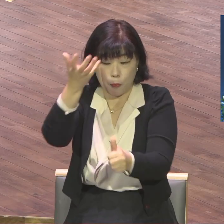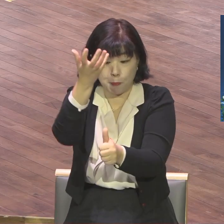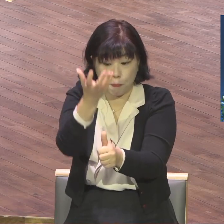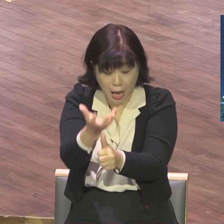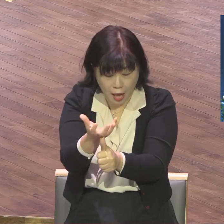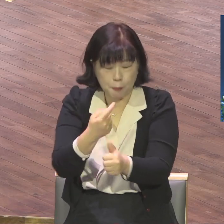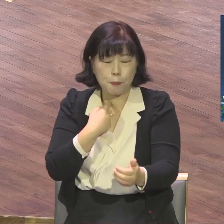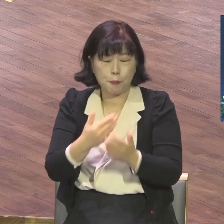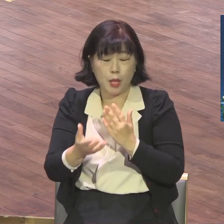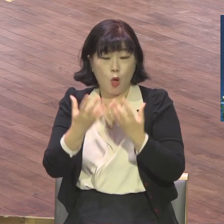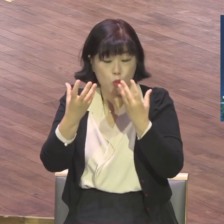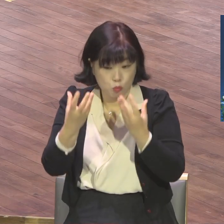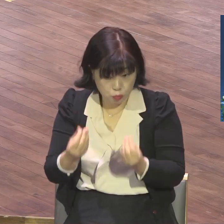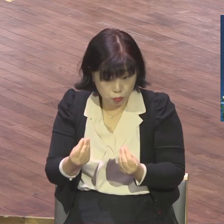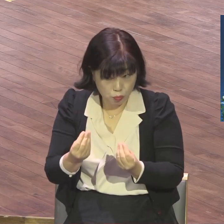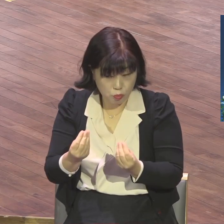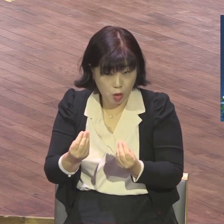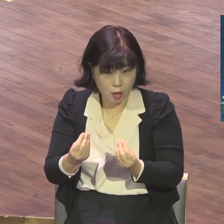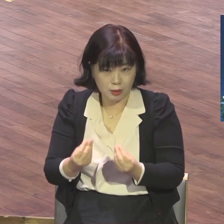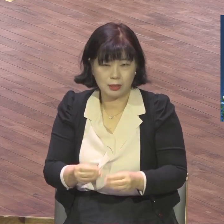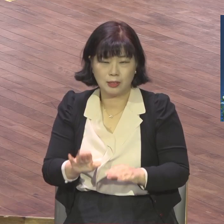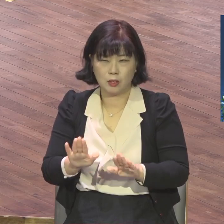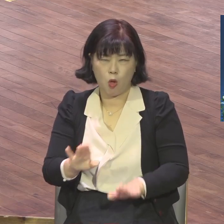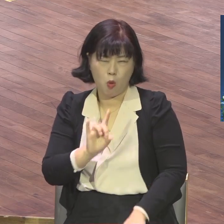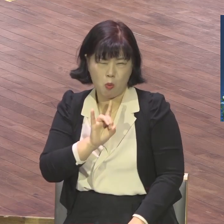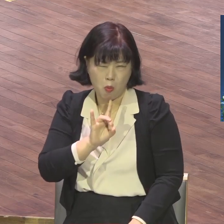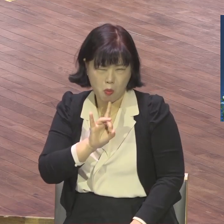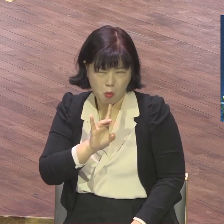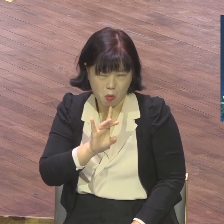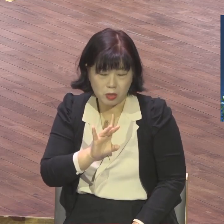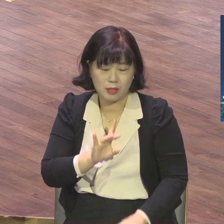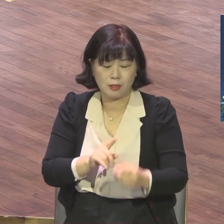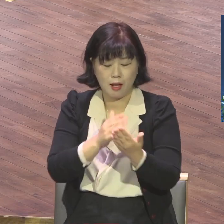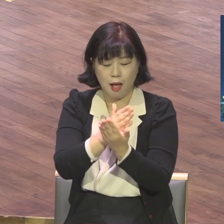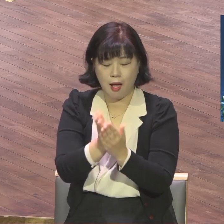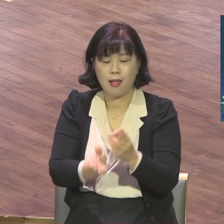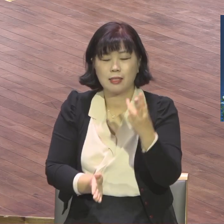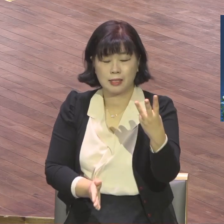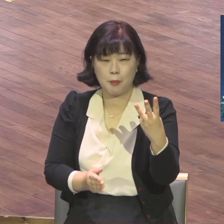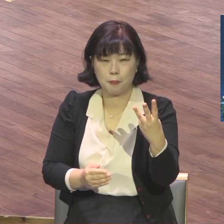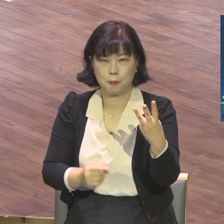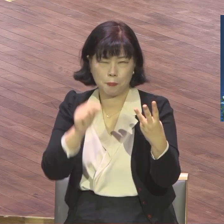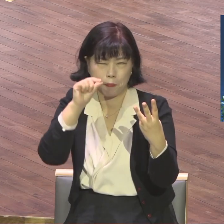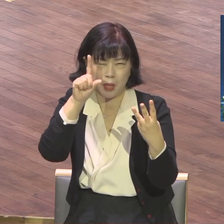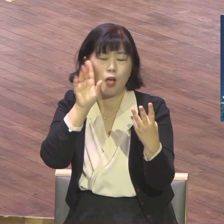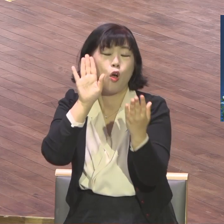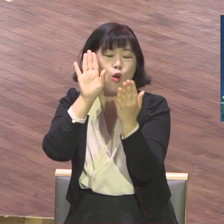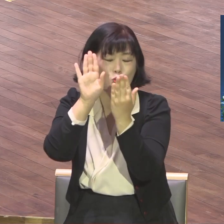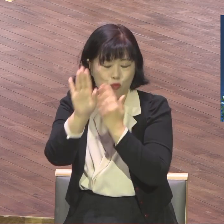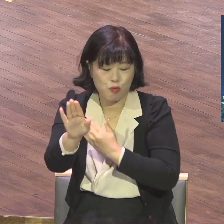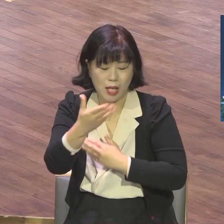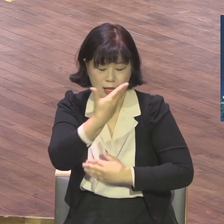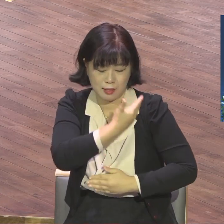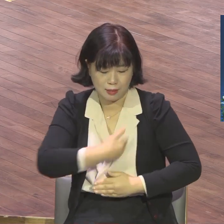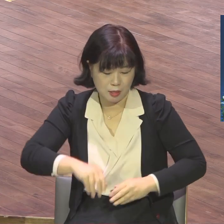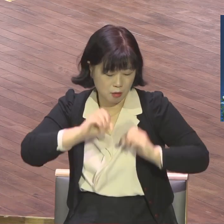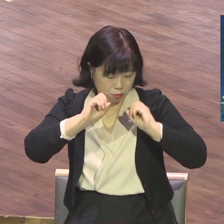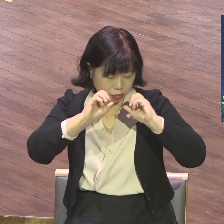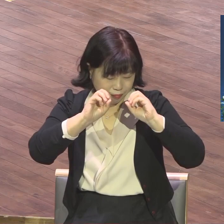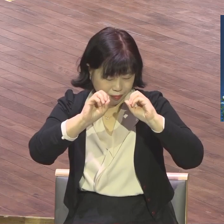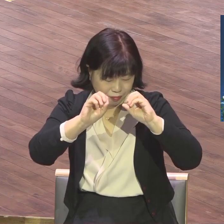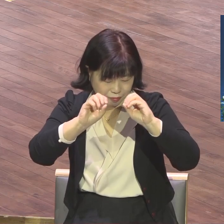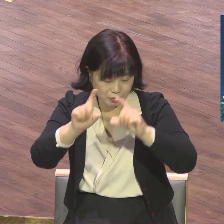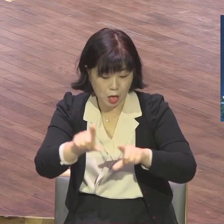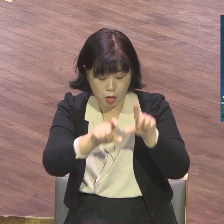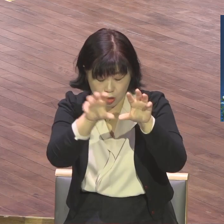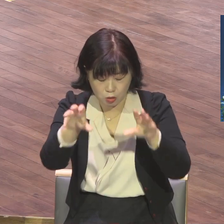이후에 삼오직 이 언약을 붙잡은 제자들이 현장을 획기적으로 그렇게 변화시켜